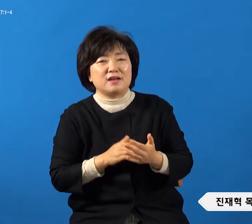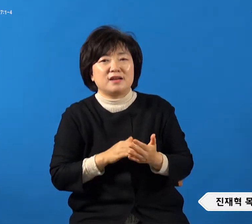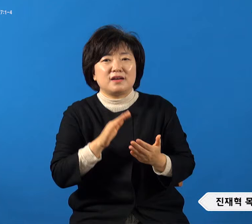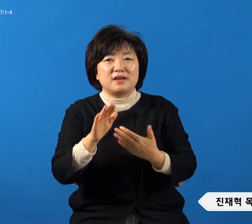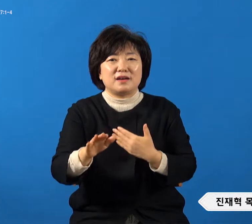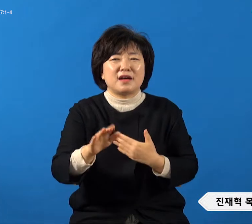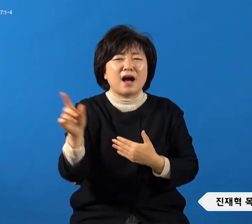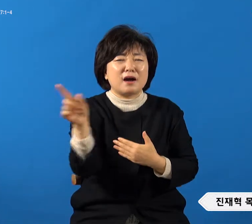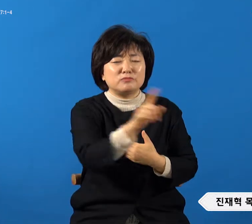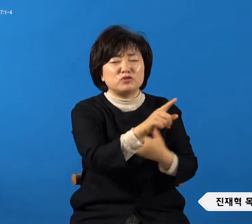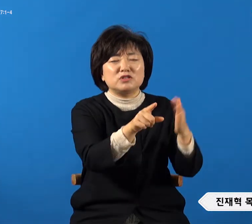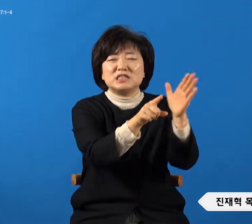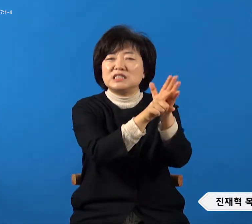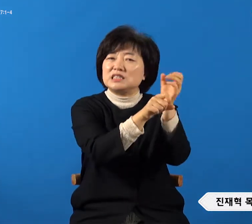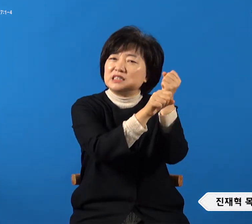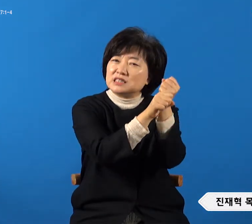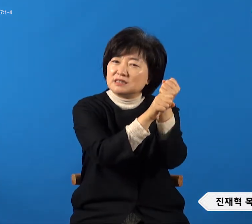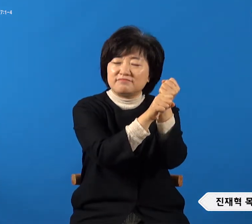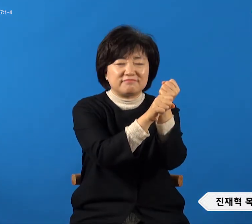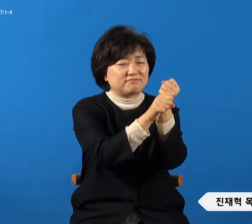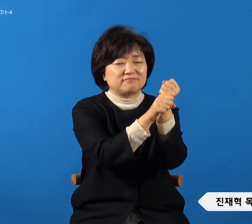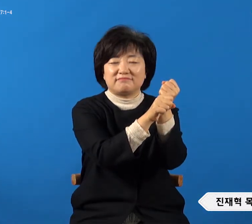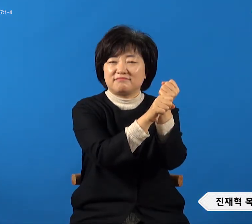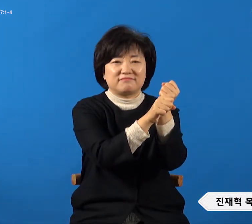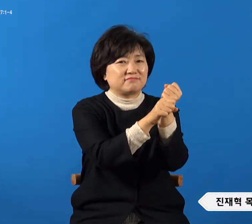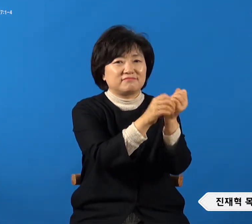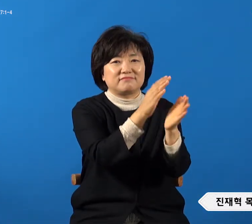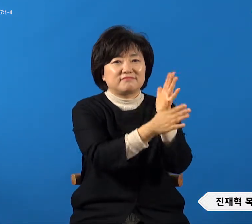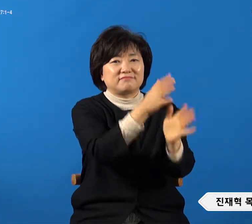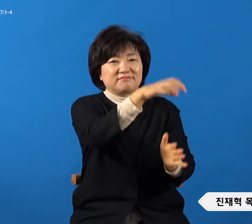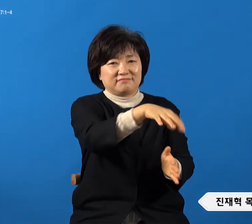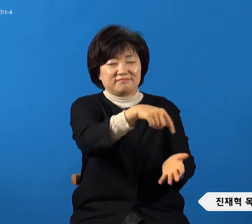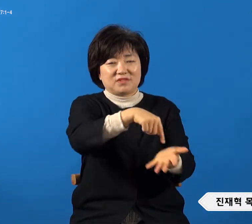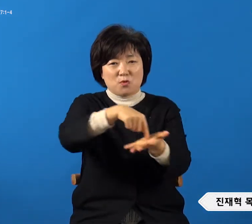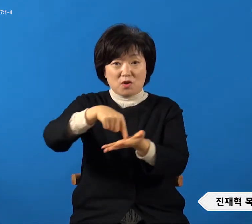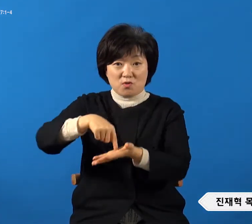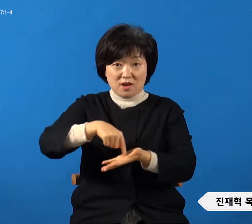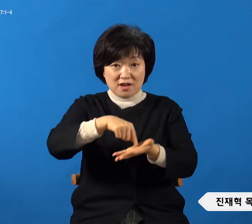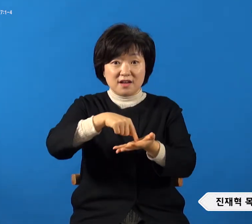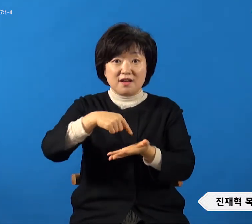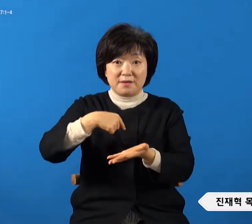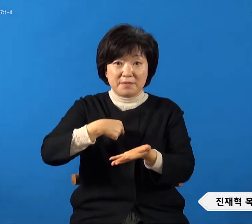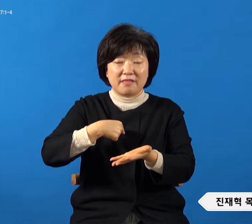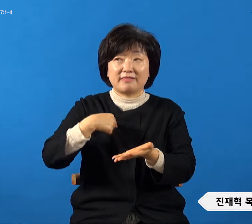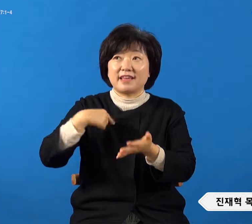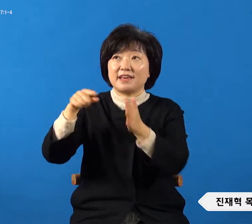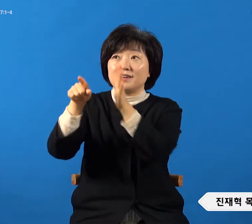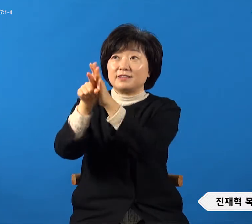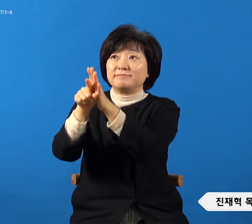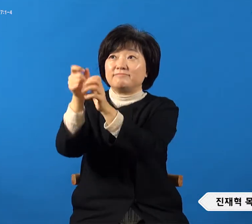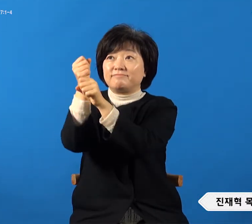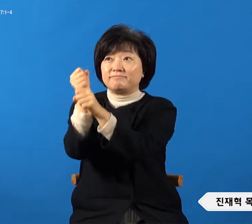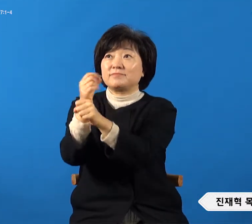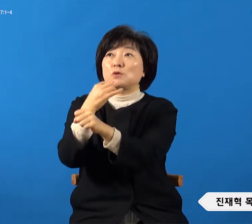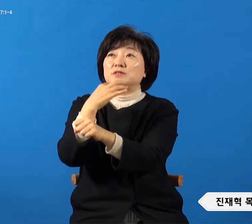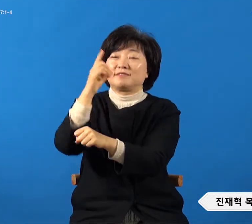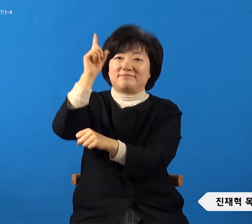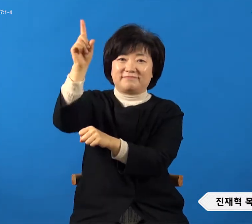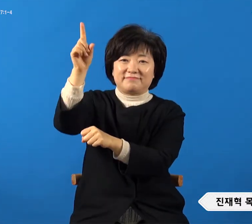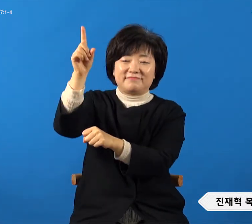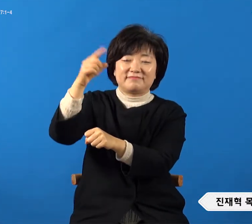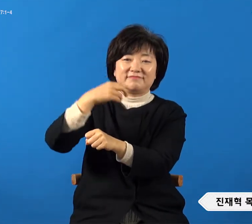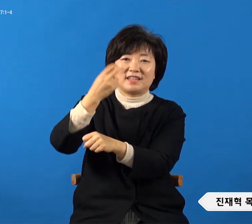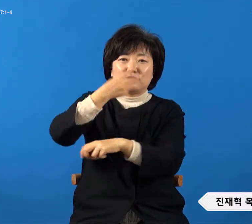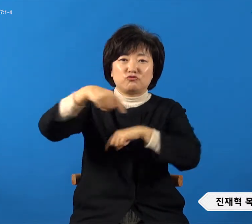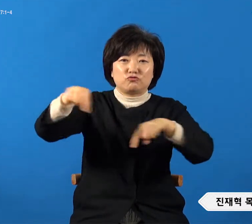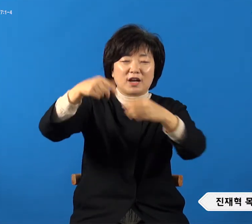아무도 의지할 사람이 없는 외로움 가운데 있다면 오늘 우리의 의존의 대상이 되시고 우리의 주관자